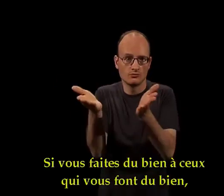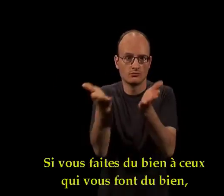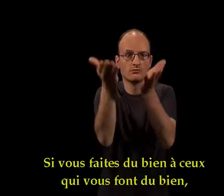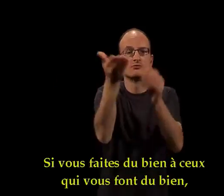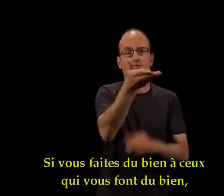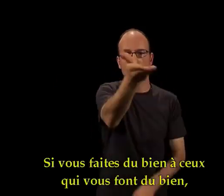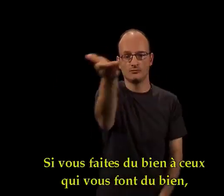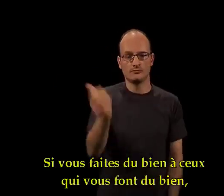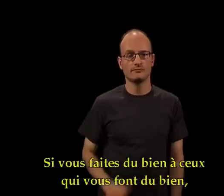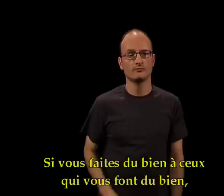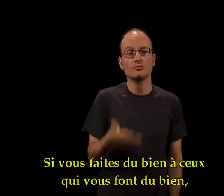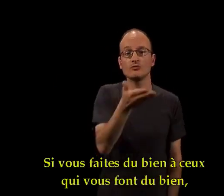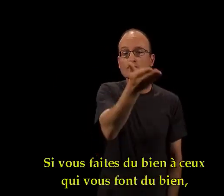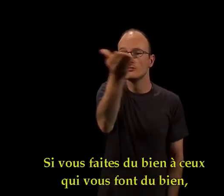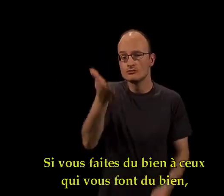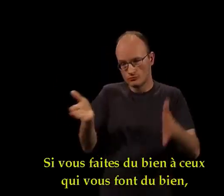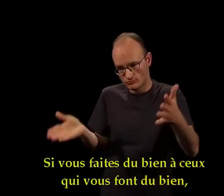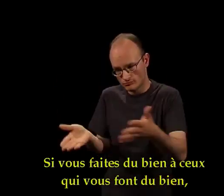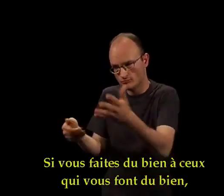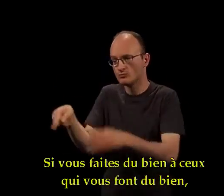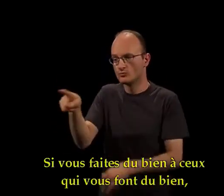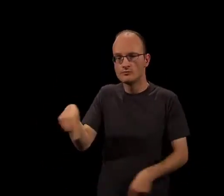Si vous faites du bien à ceux qui vous font du bien,